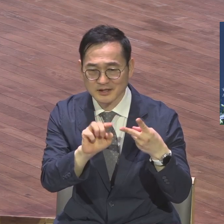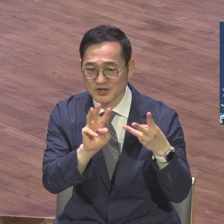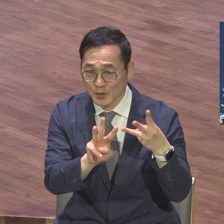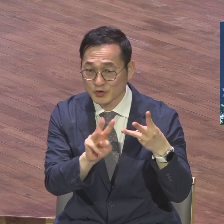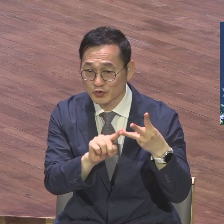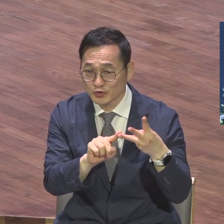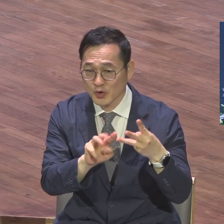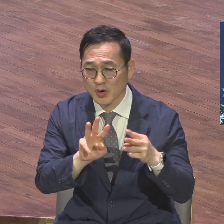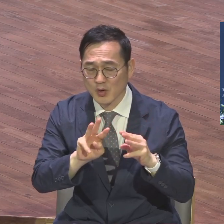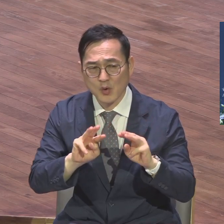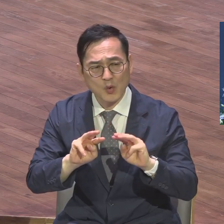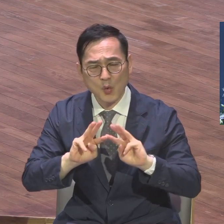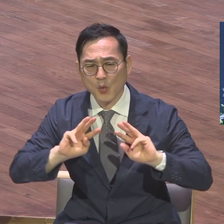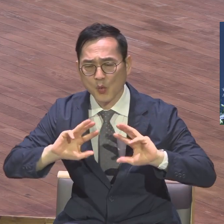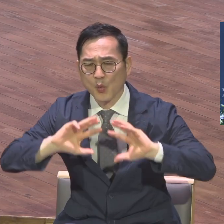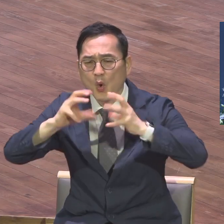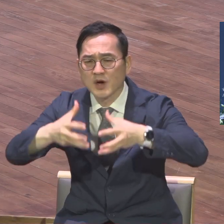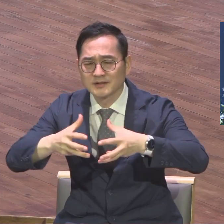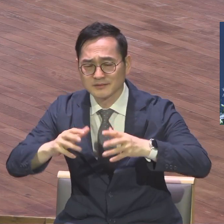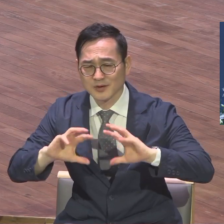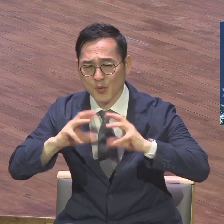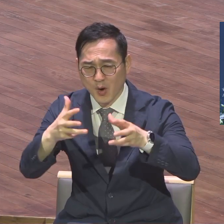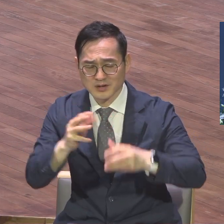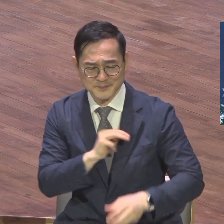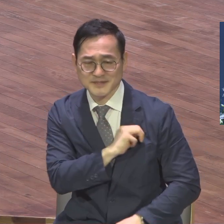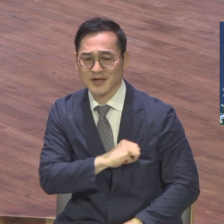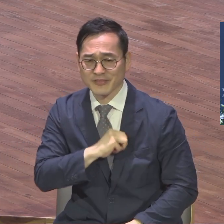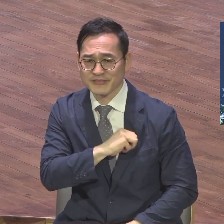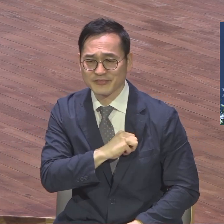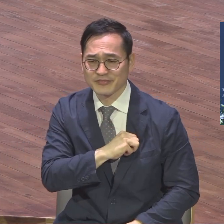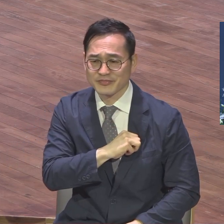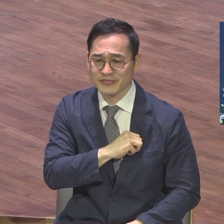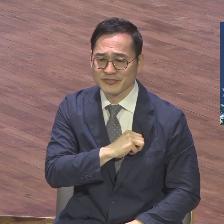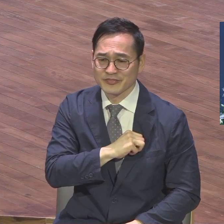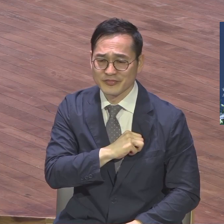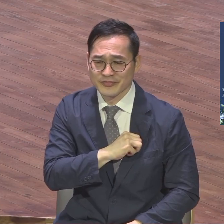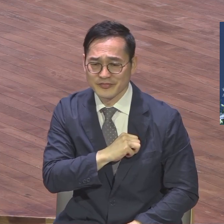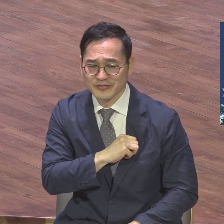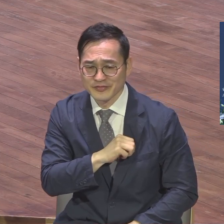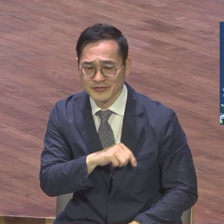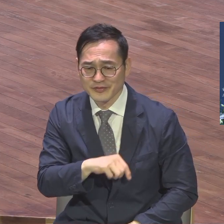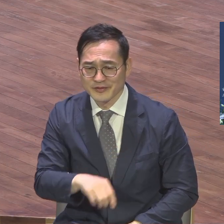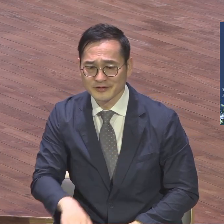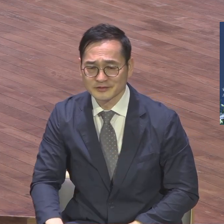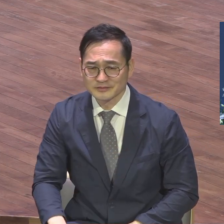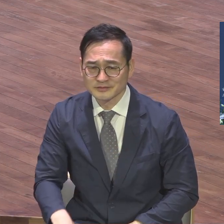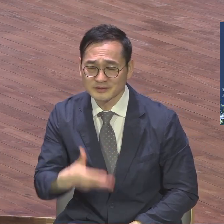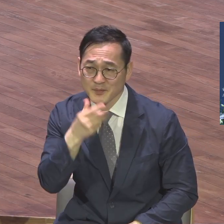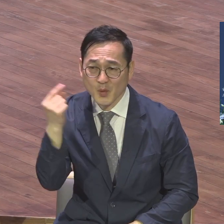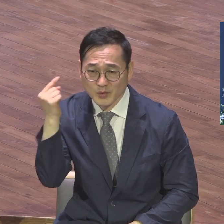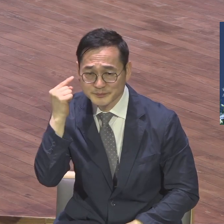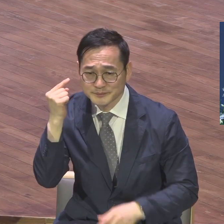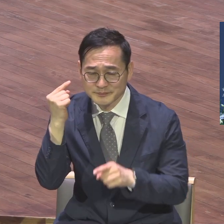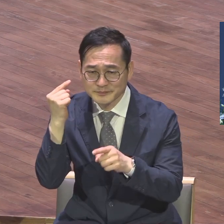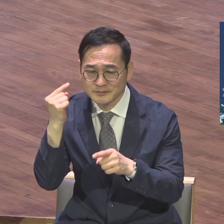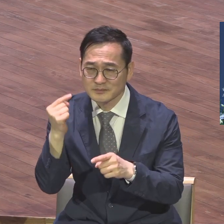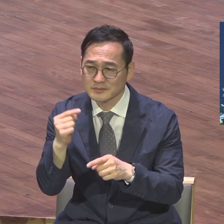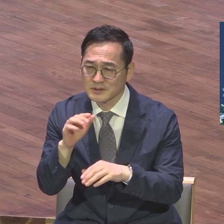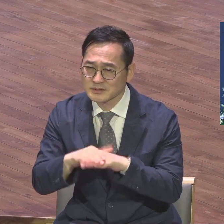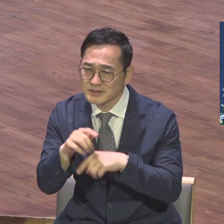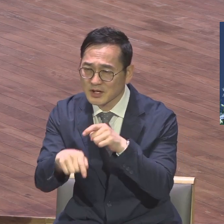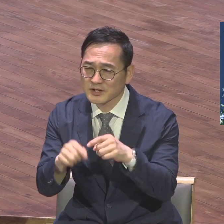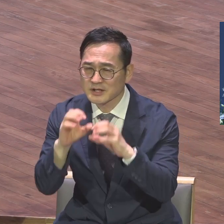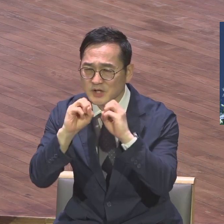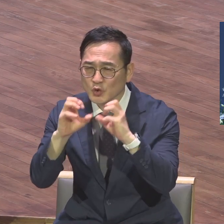월드 미션입니다. 237 나라 5천 종족 이제 복음화를 위한 시대적 미션을 실현하는